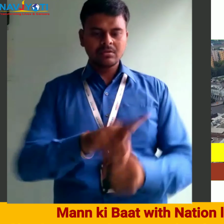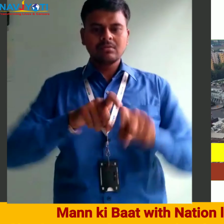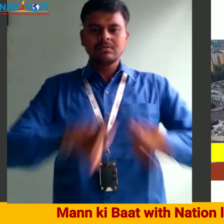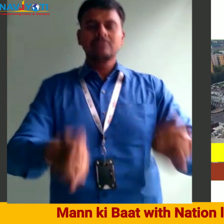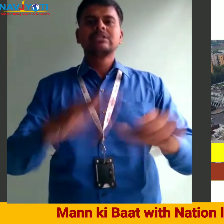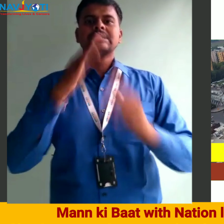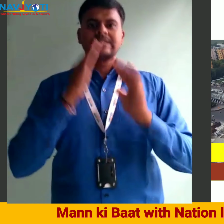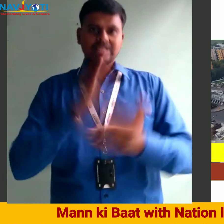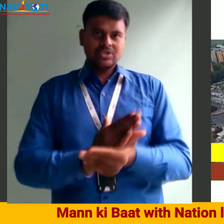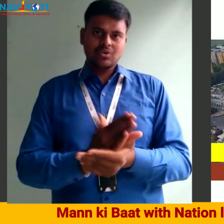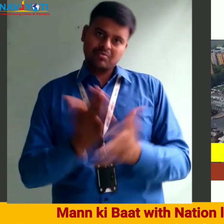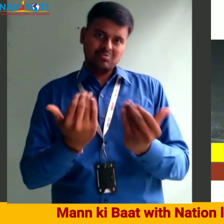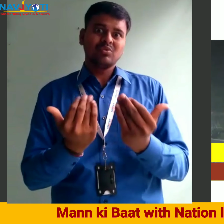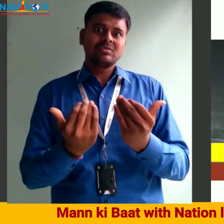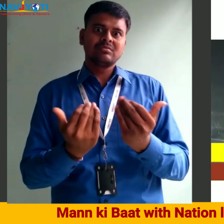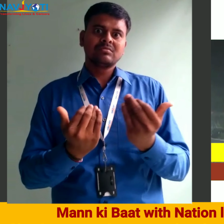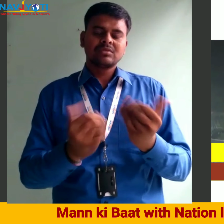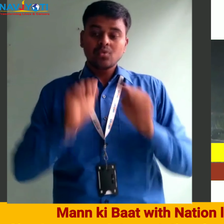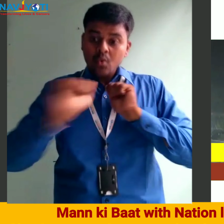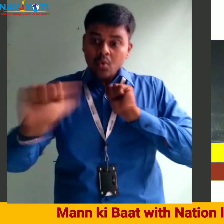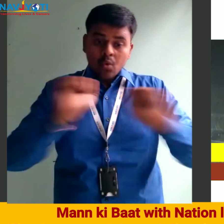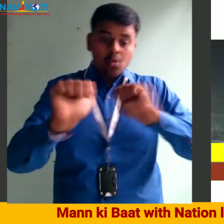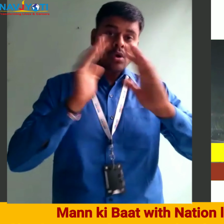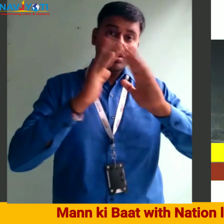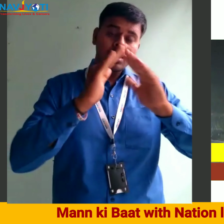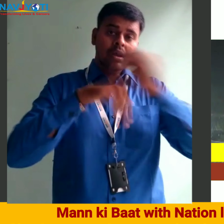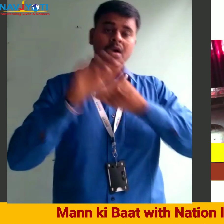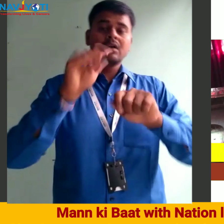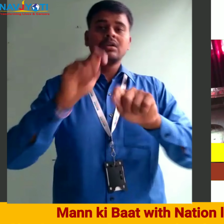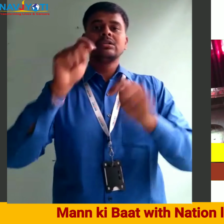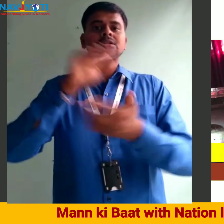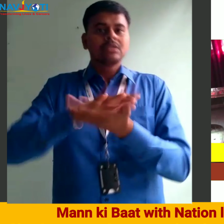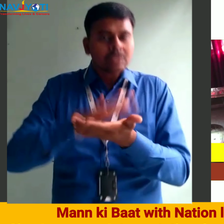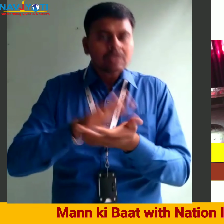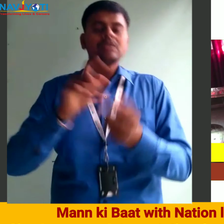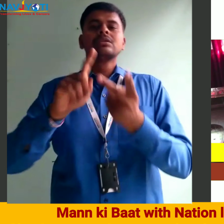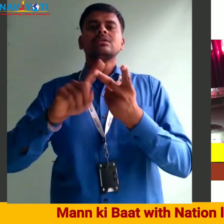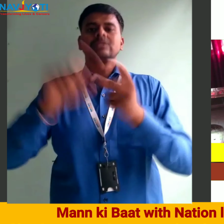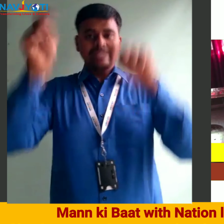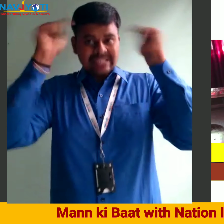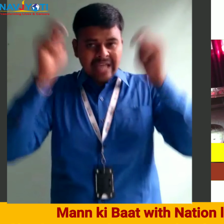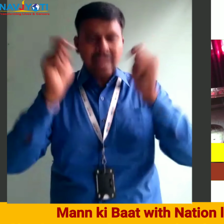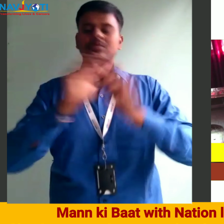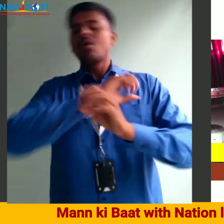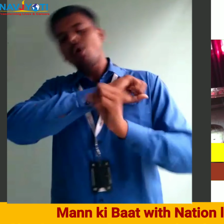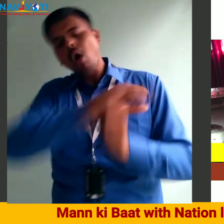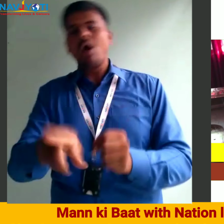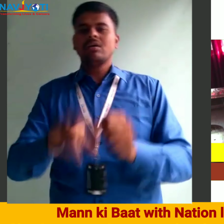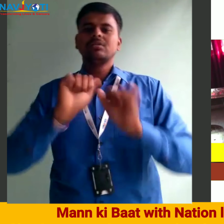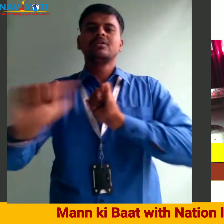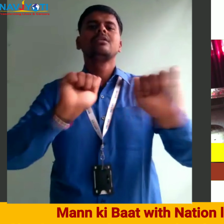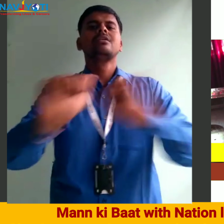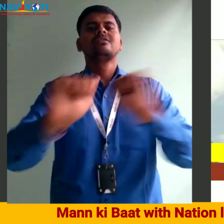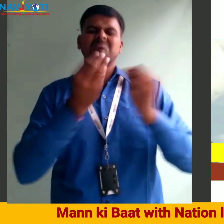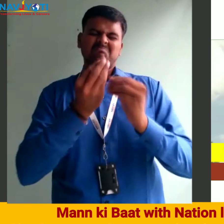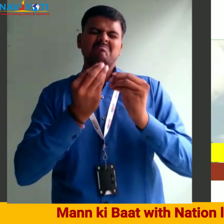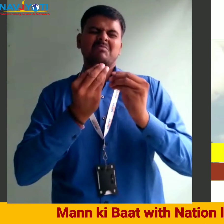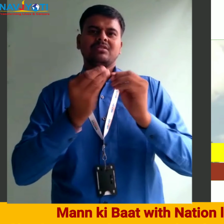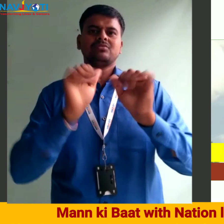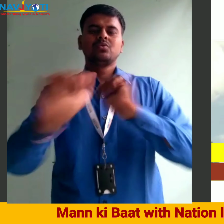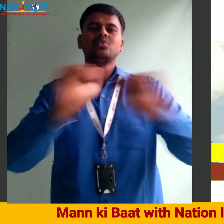पालन किया। हमने देखा है कि इस बार हमारे ईसाई दोस्तों ने ईस्टर भी घर पर ही मनाया है।